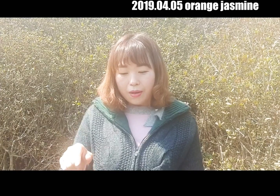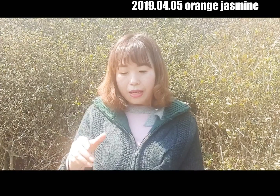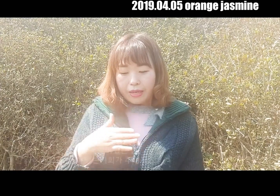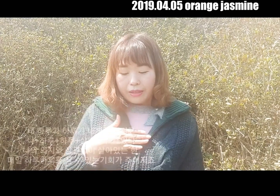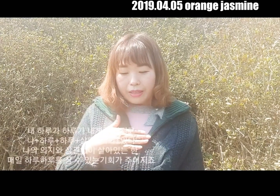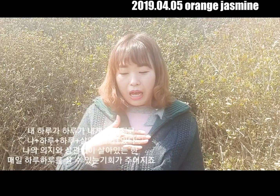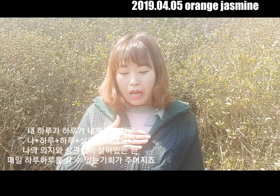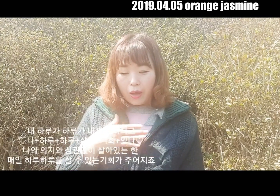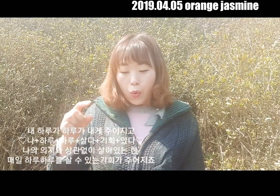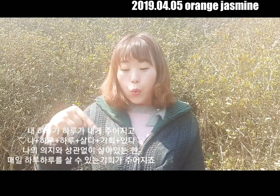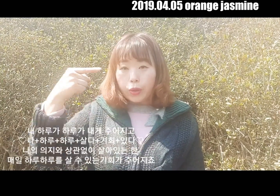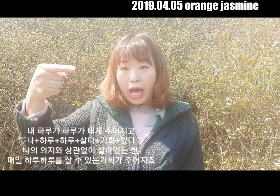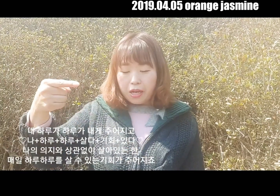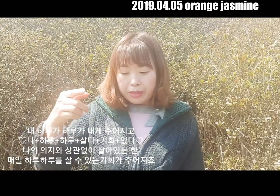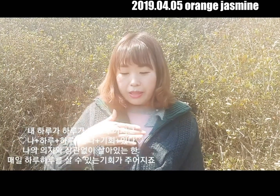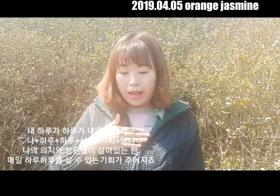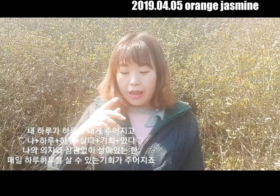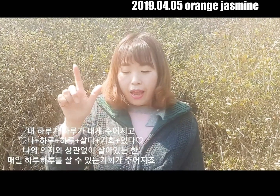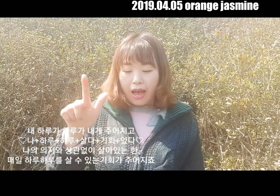그래서 그 다음 이제 내